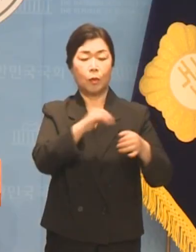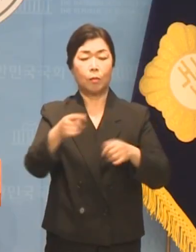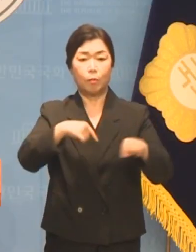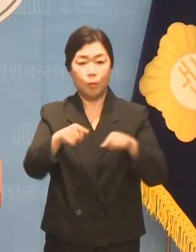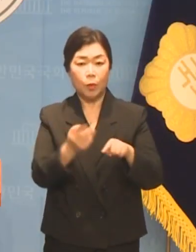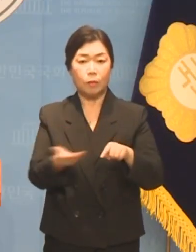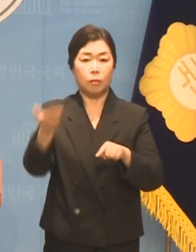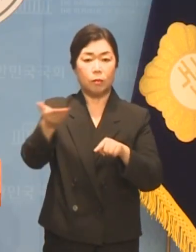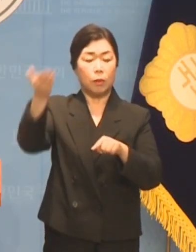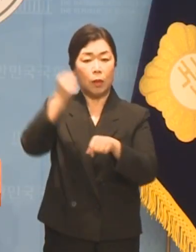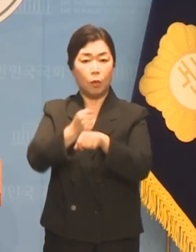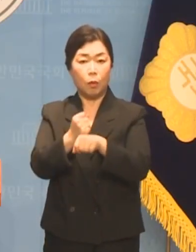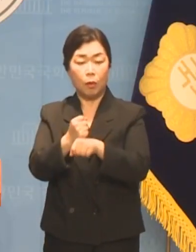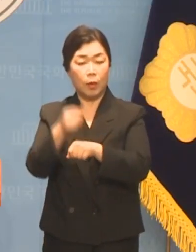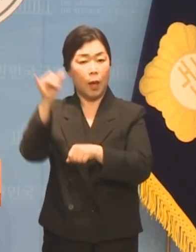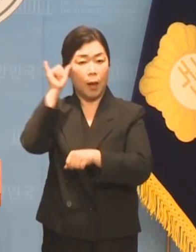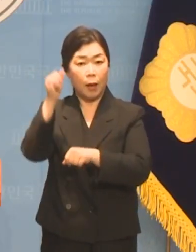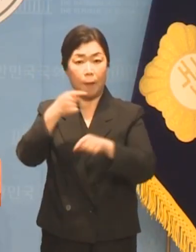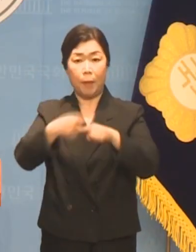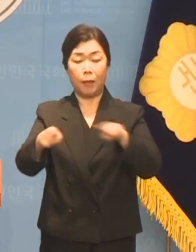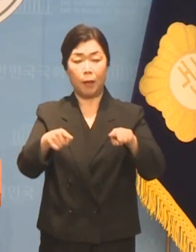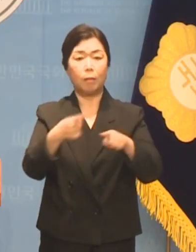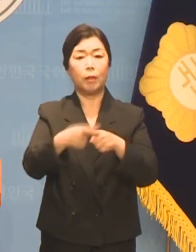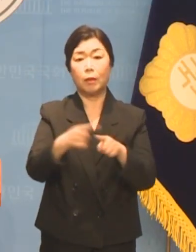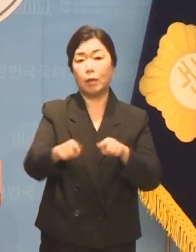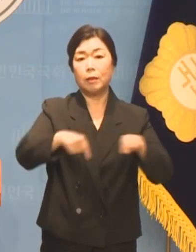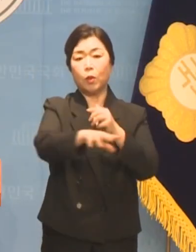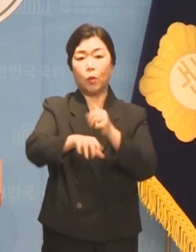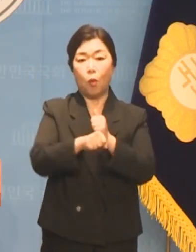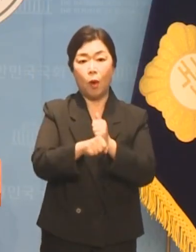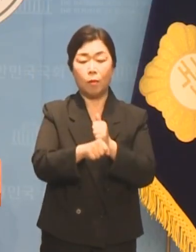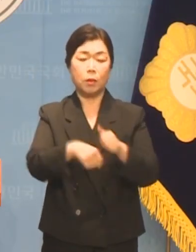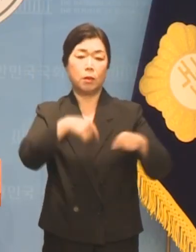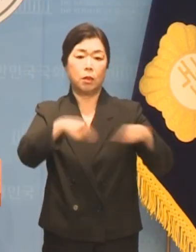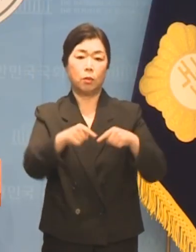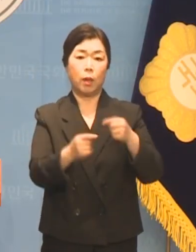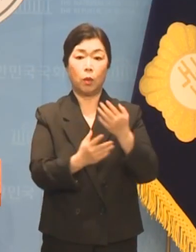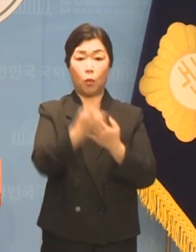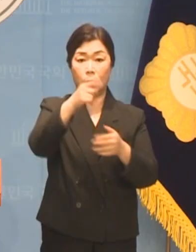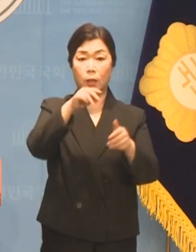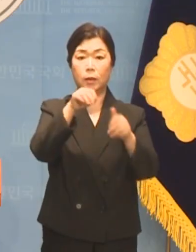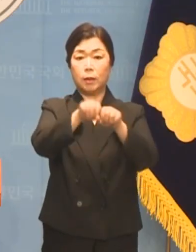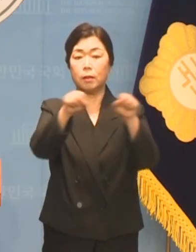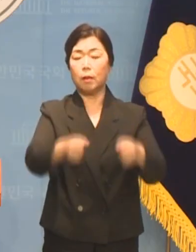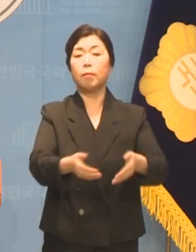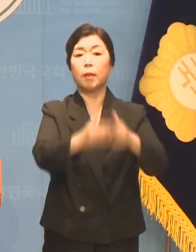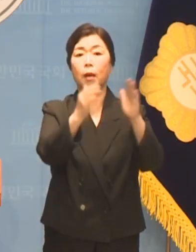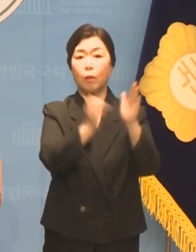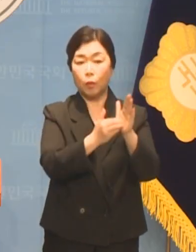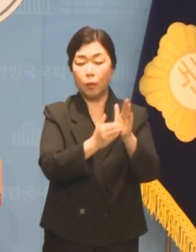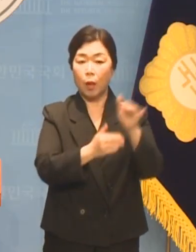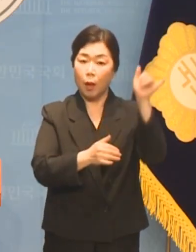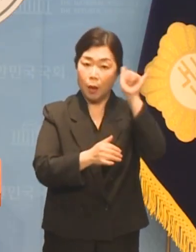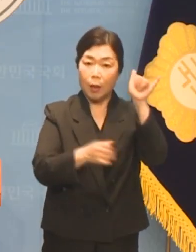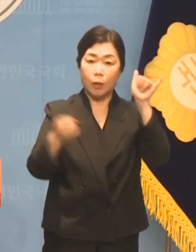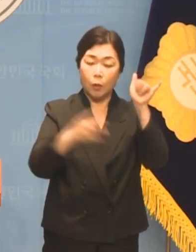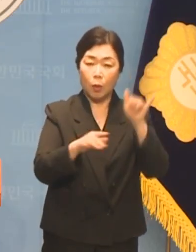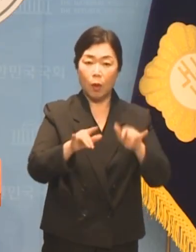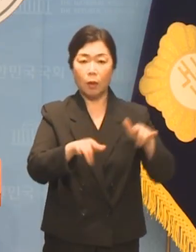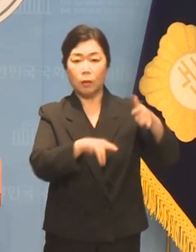지휘를 실시간으로 지원하는 통합 지휘 통제팀을 구축하고 AI 참모, 드론 킬러,